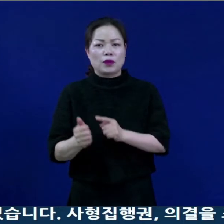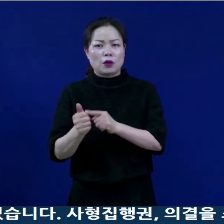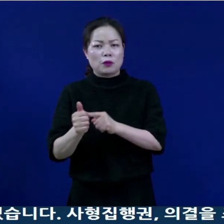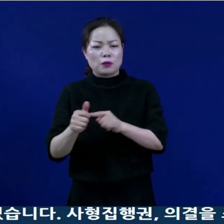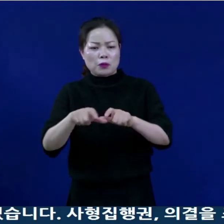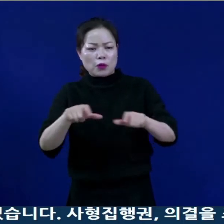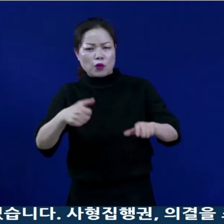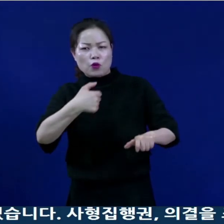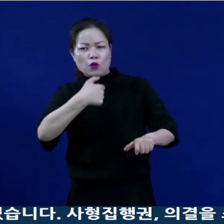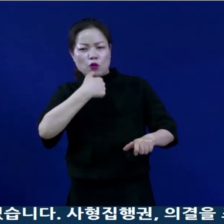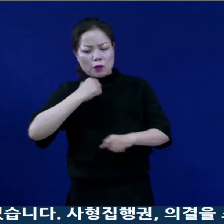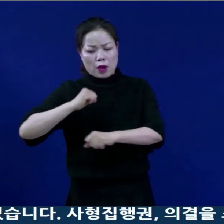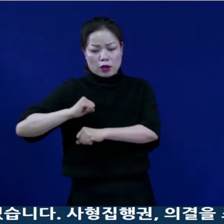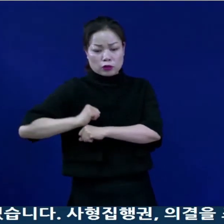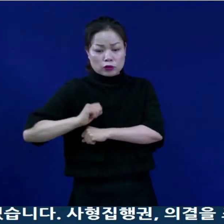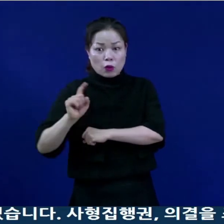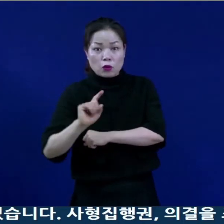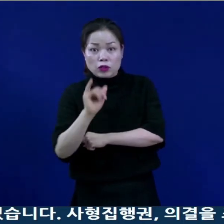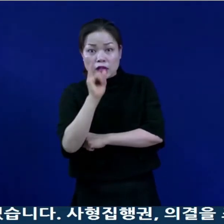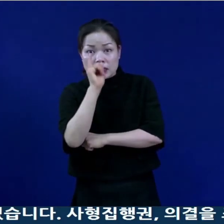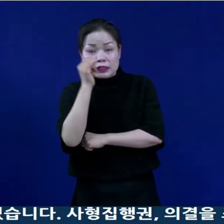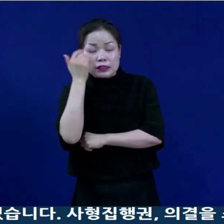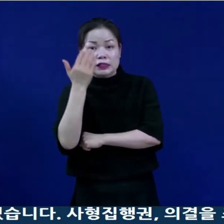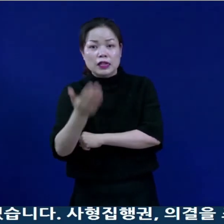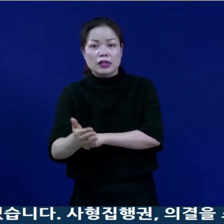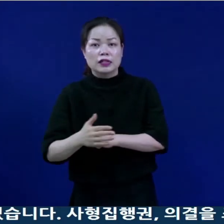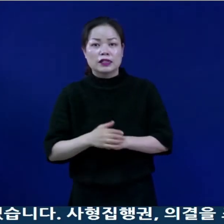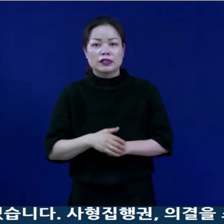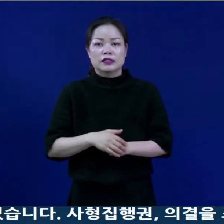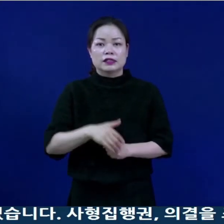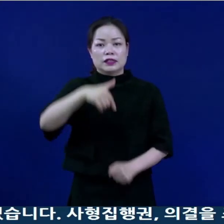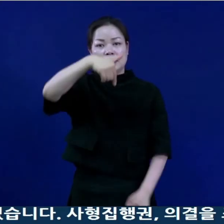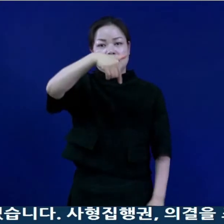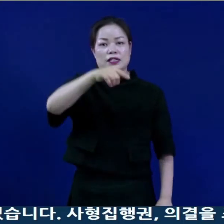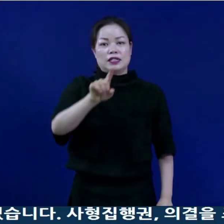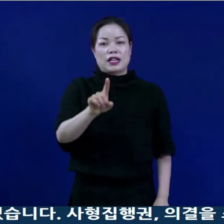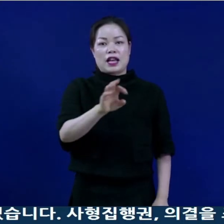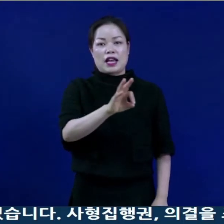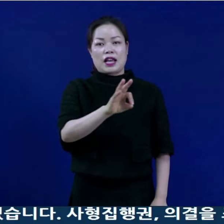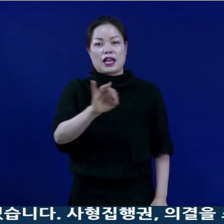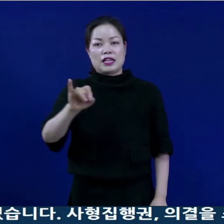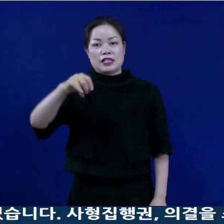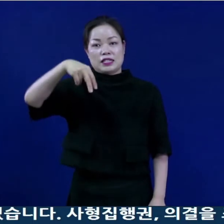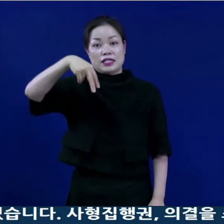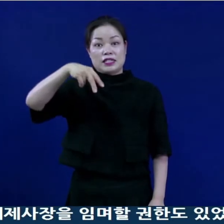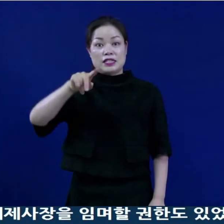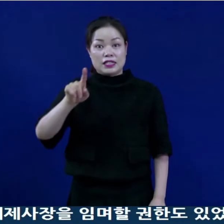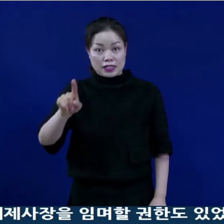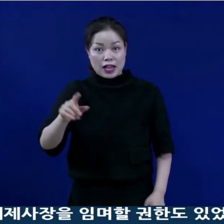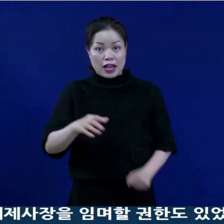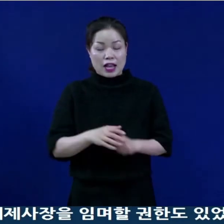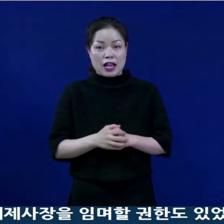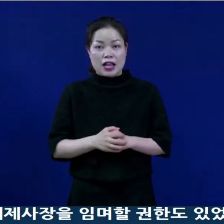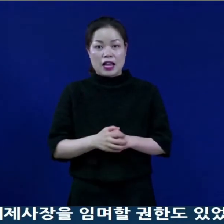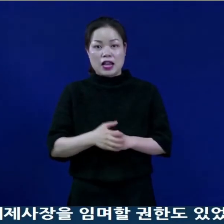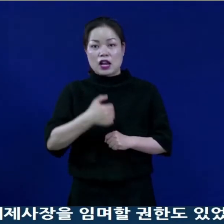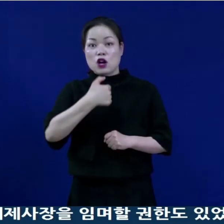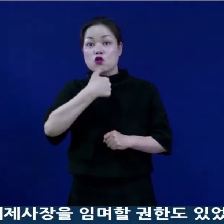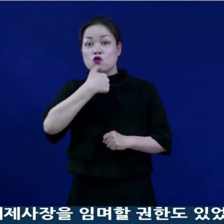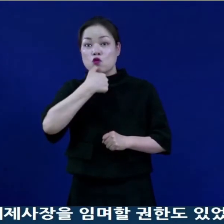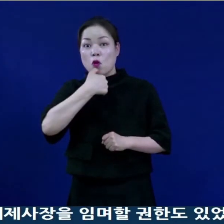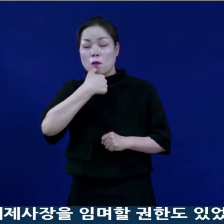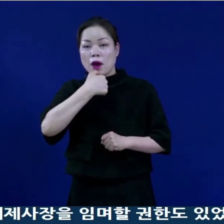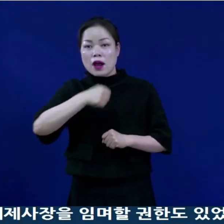평소에는 로마 군대가 어디에 주둔을 하냐면, 여러분 가이사라라는 지방 들어보셨죠? 여기에 일반적으로 로마 군대가